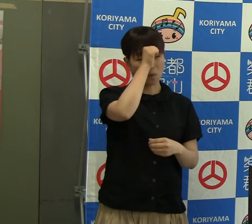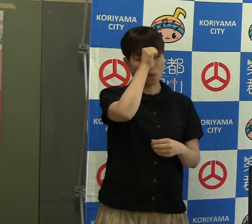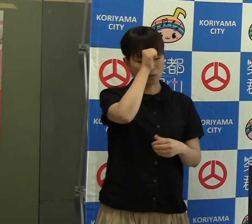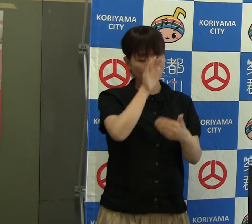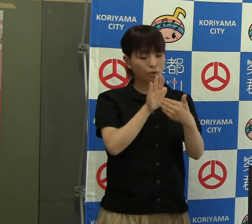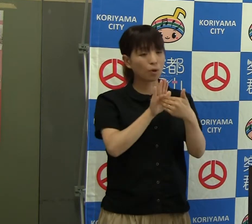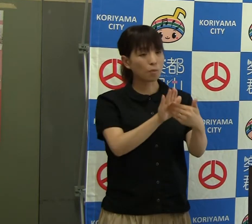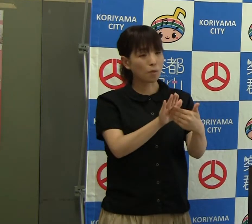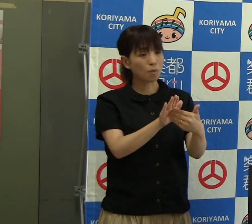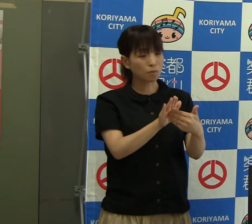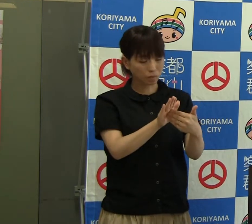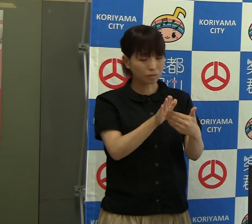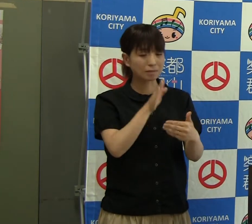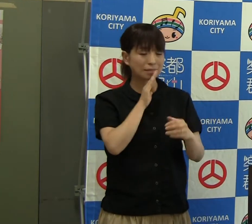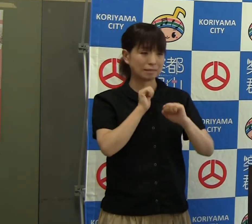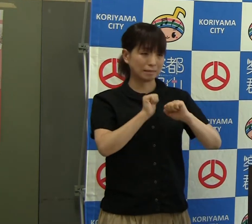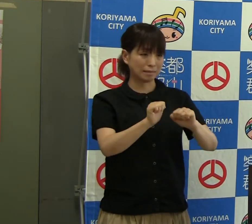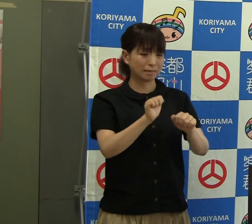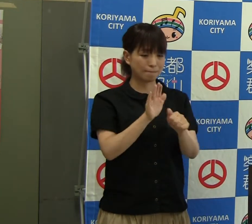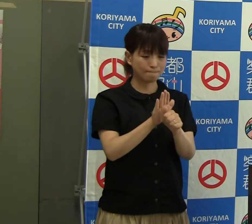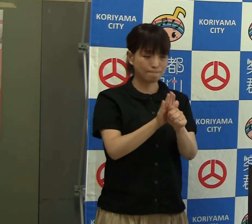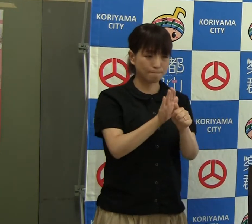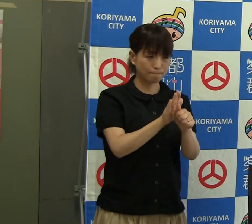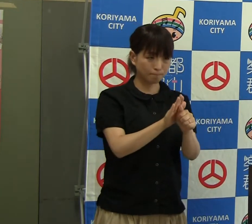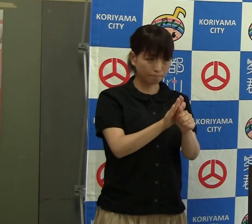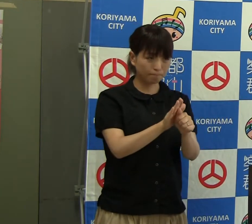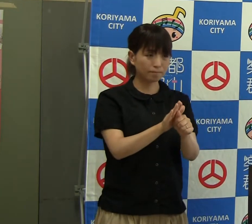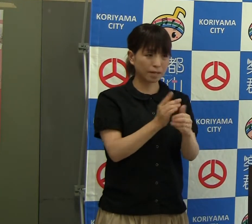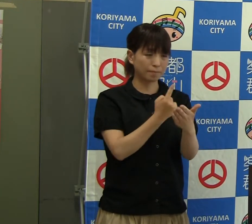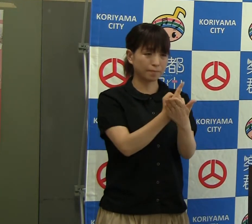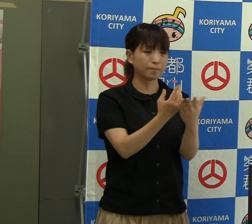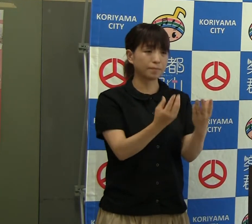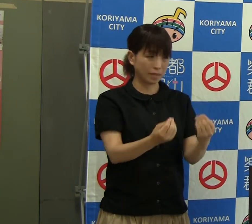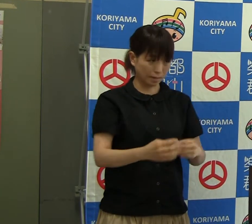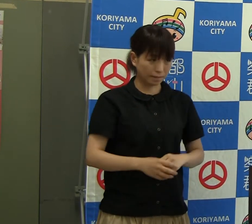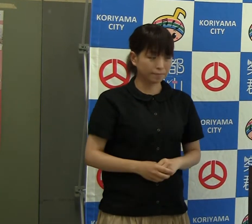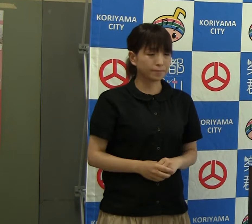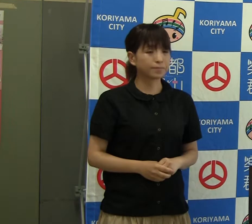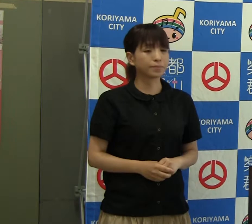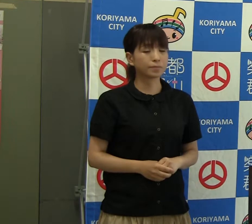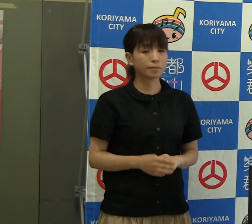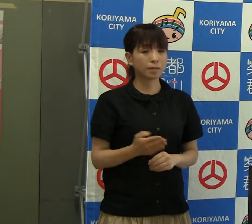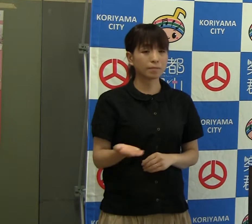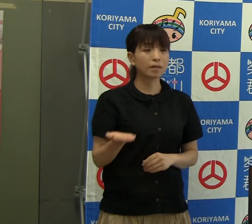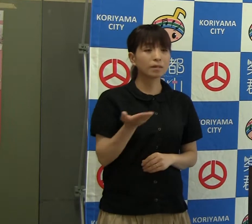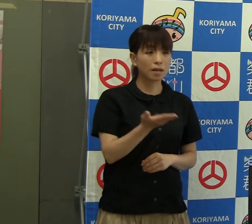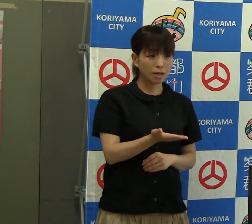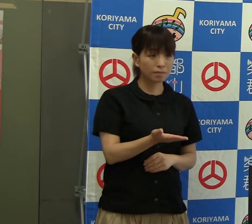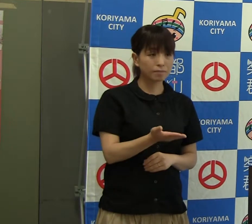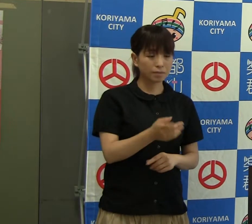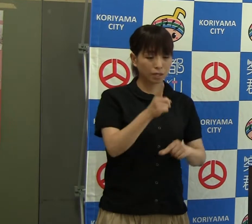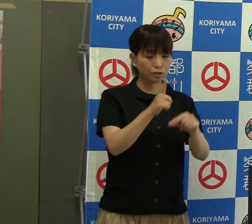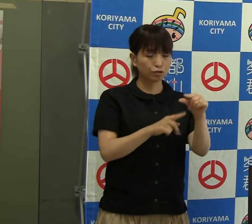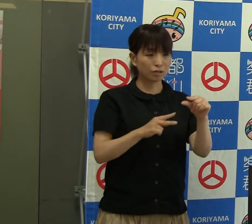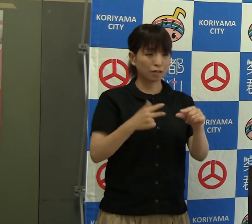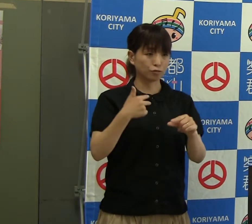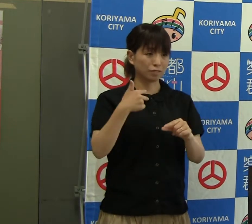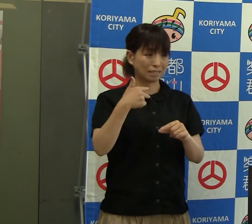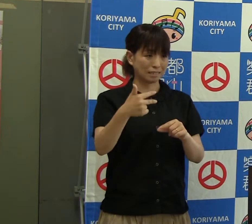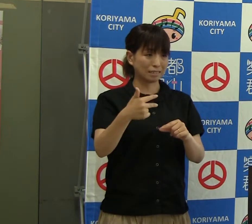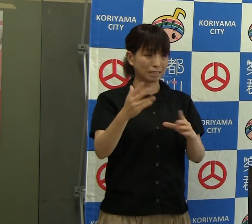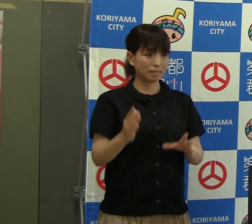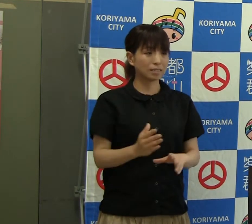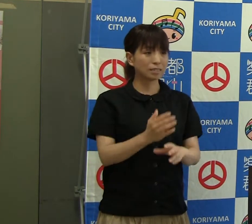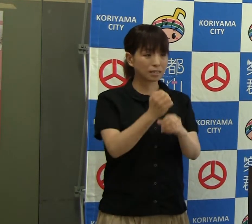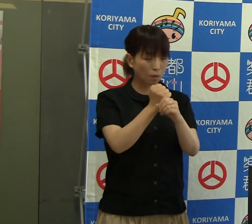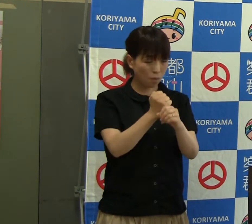してに参加させていただいたところがございます。さらに中核市災害総合応